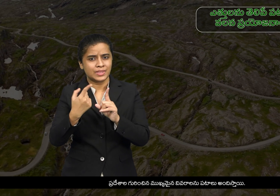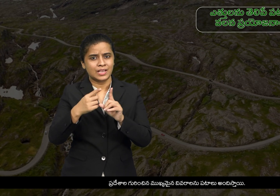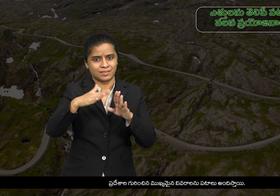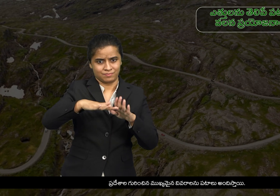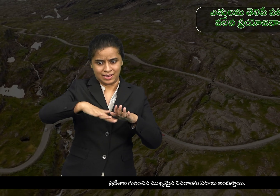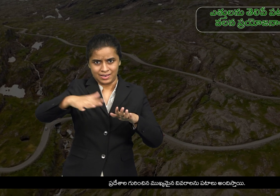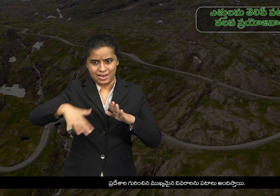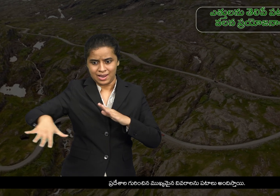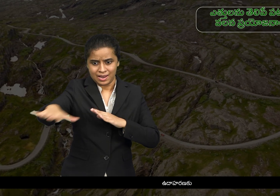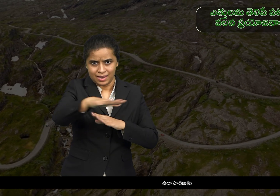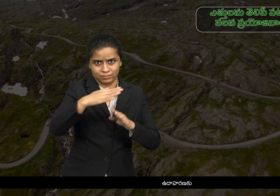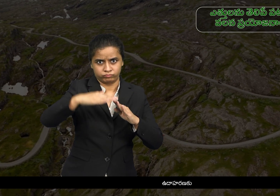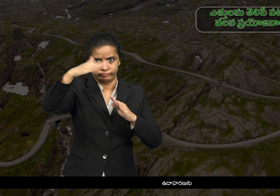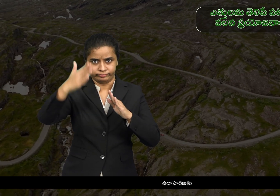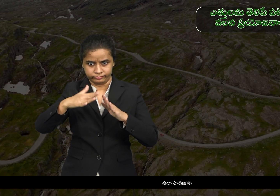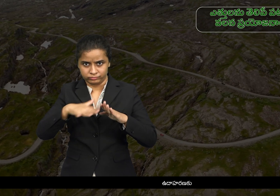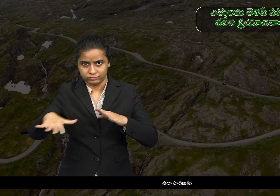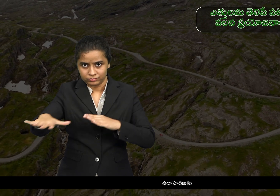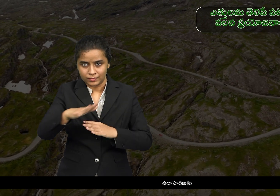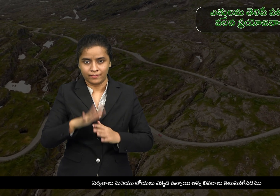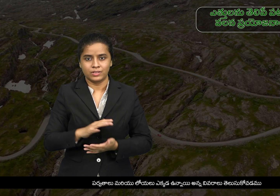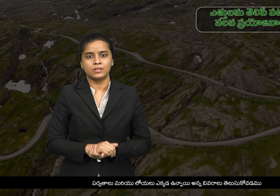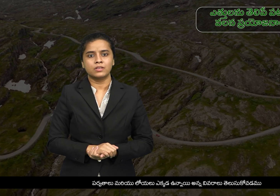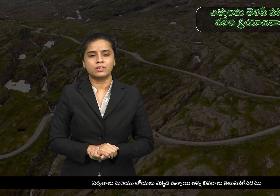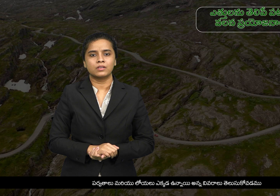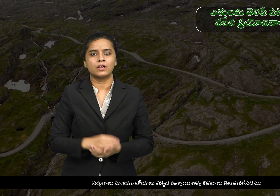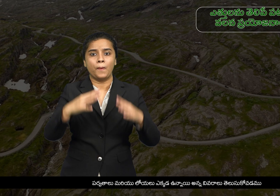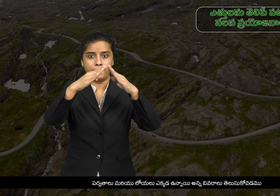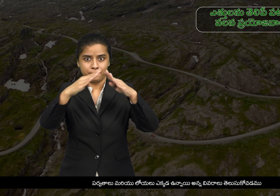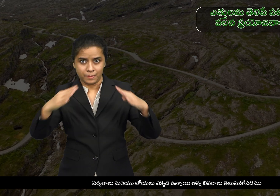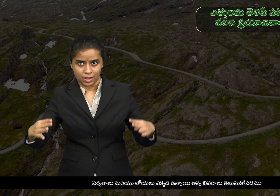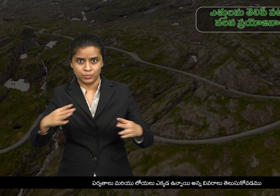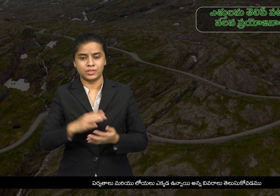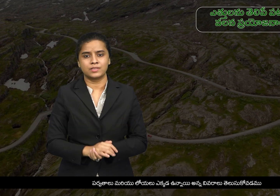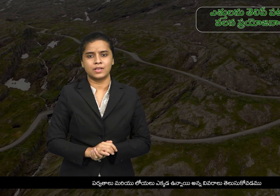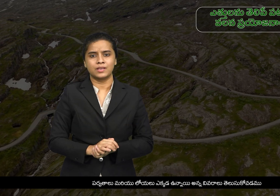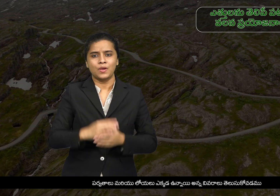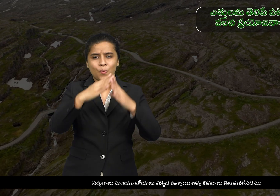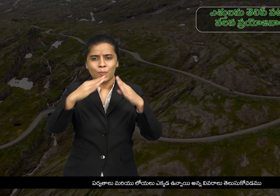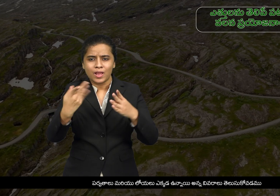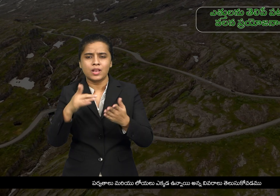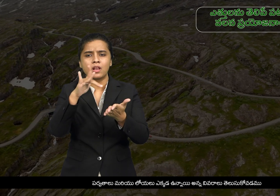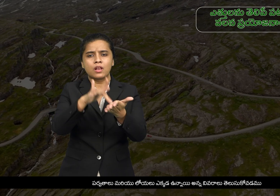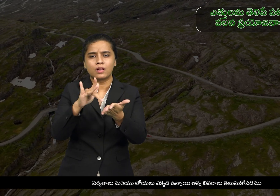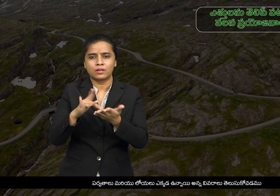అందిస్తాయి. ఉదాహరణకు పర్వతాలు మరియు లోయలు ఎక్కడ ఉన్నాయి అన్న వివరాలు